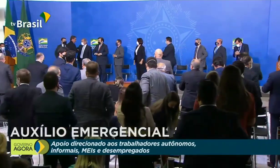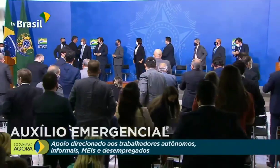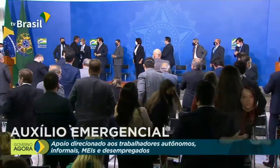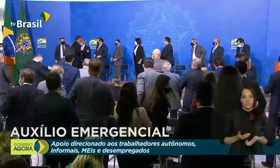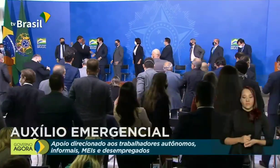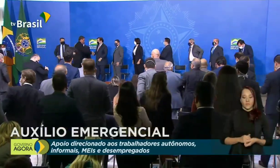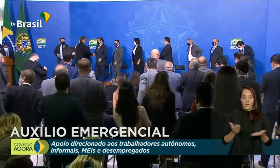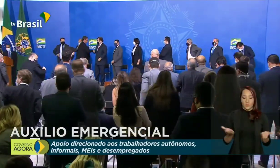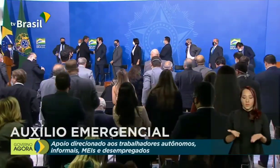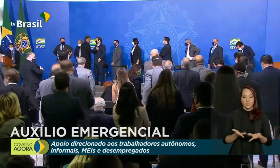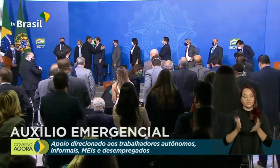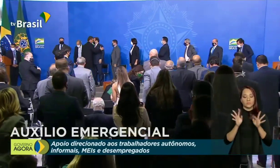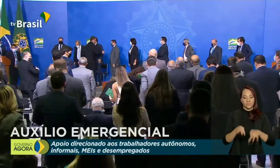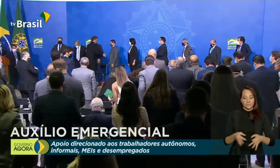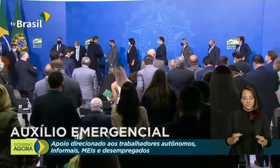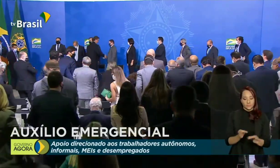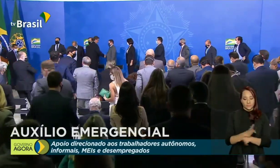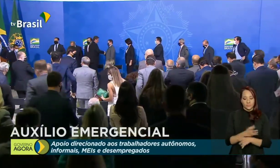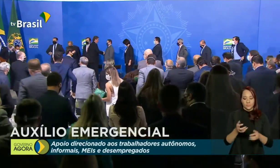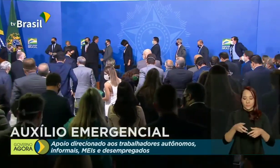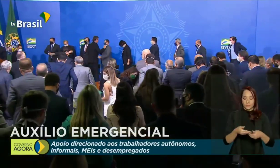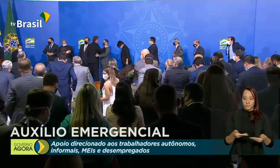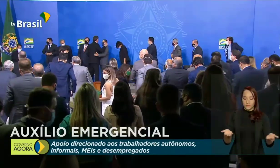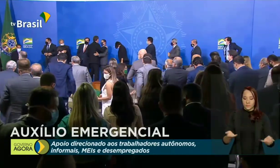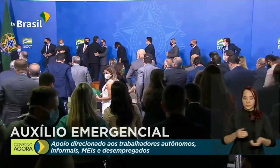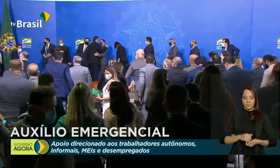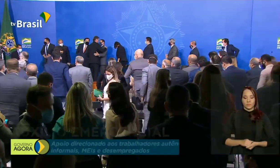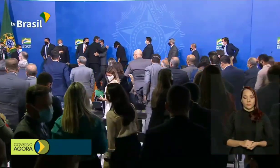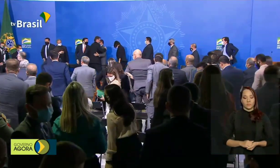Está encerrada esta cerimônia.